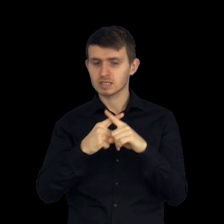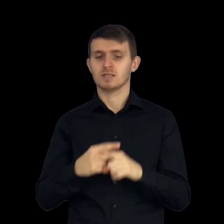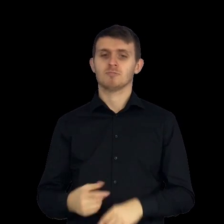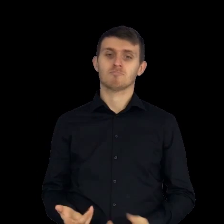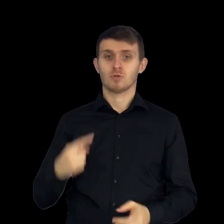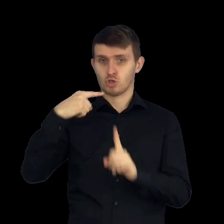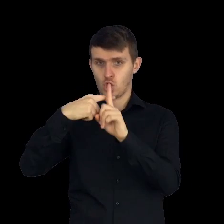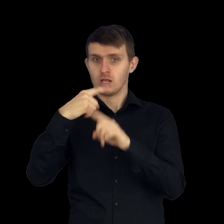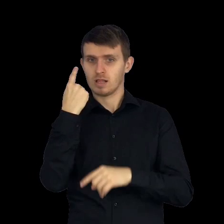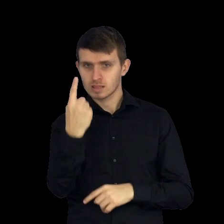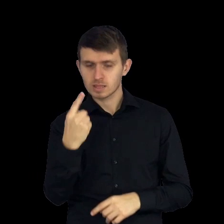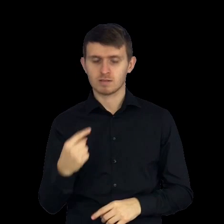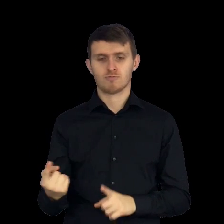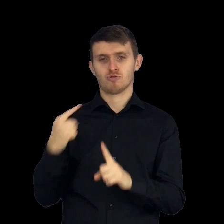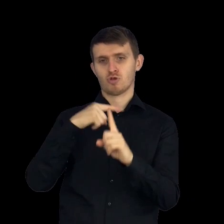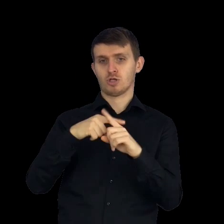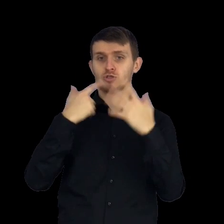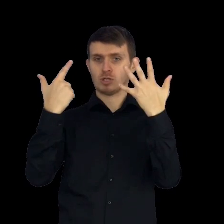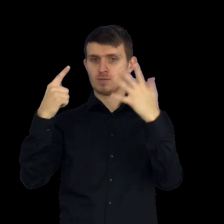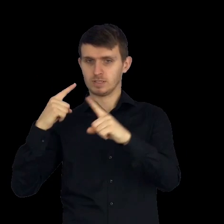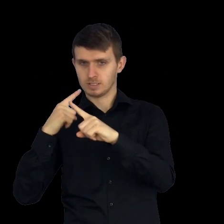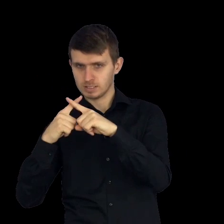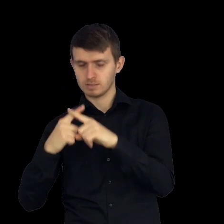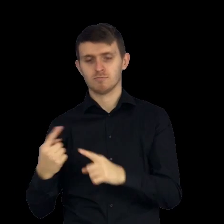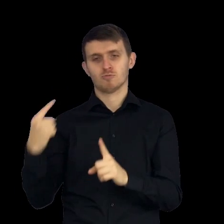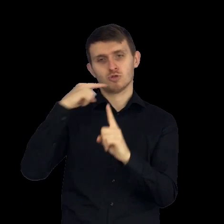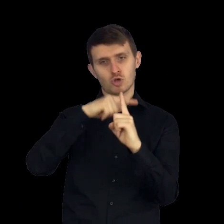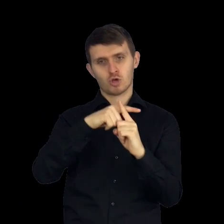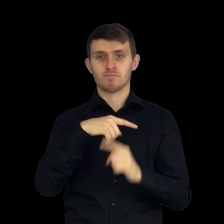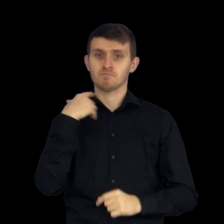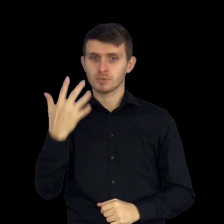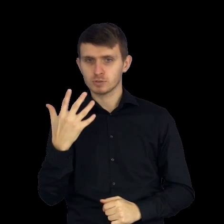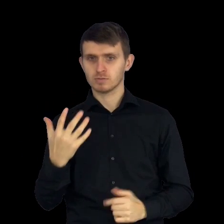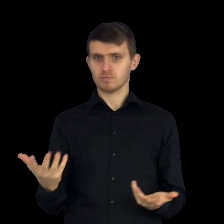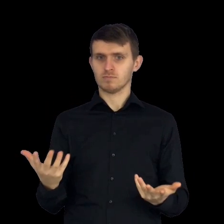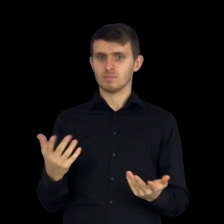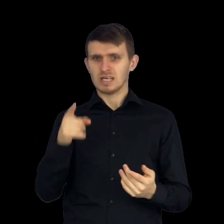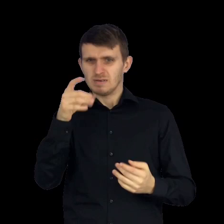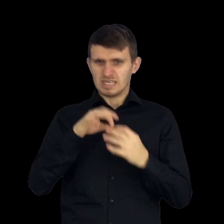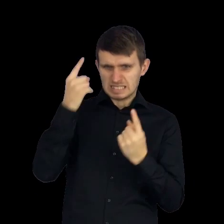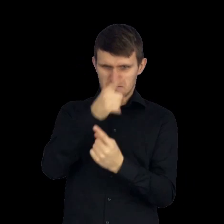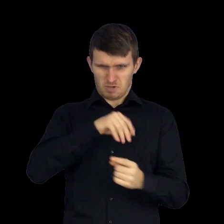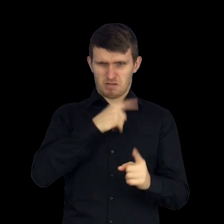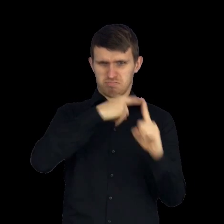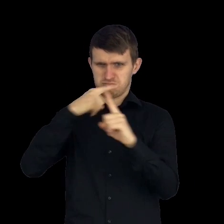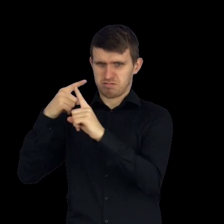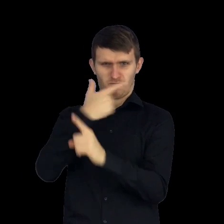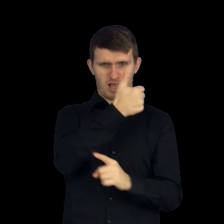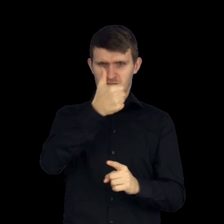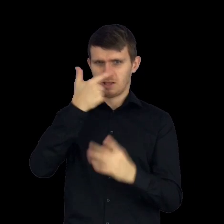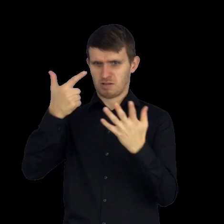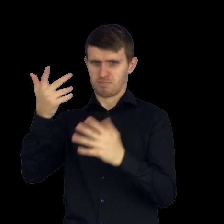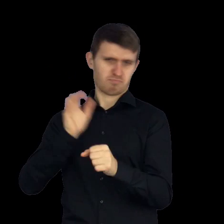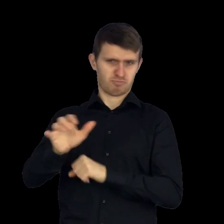jeden plus siedem x plus pięć. Znów może was kusić, żeby to dodać, ale to różne